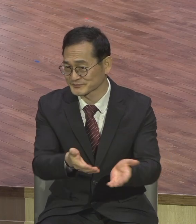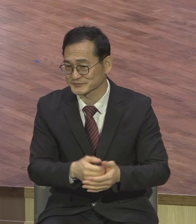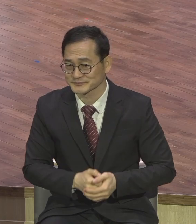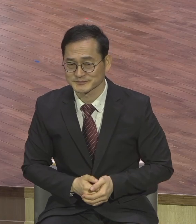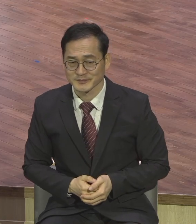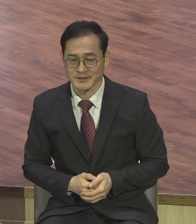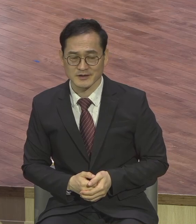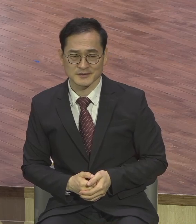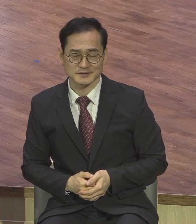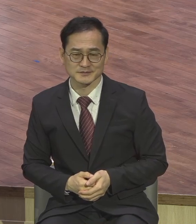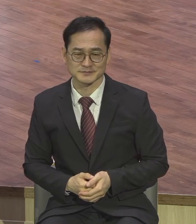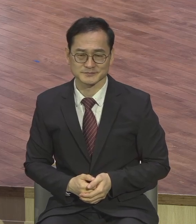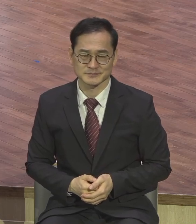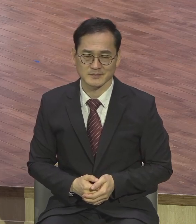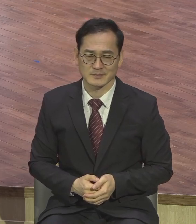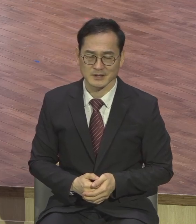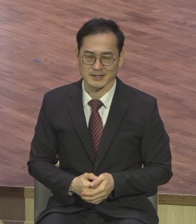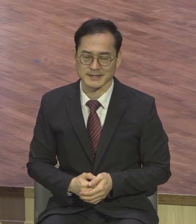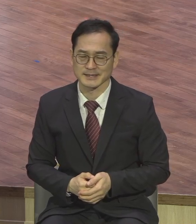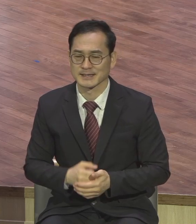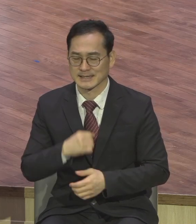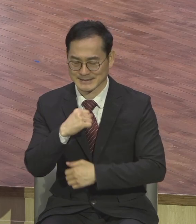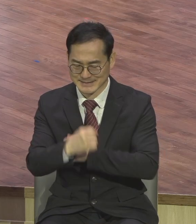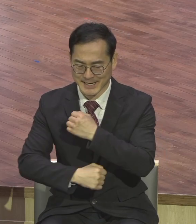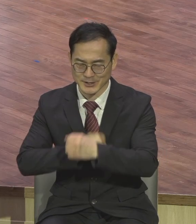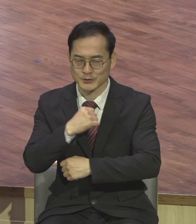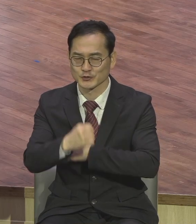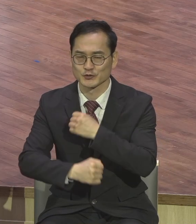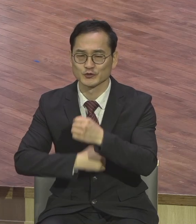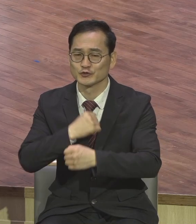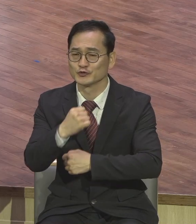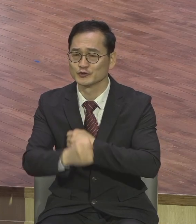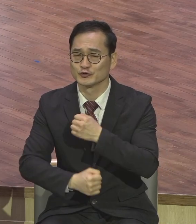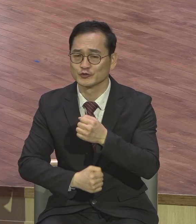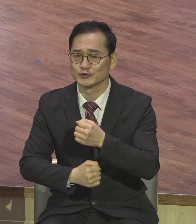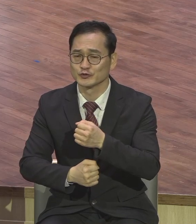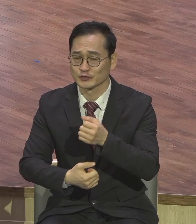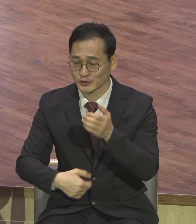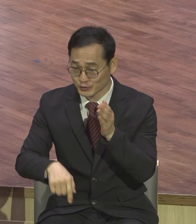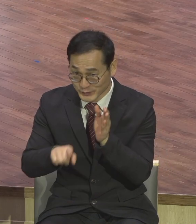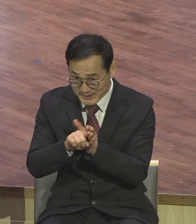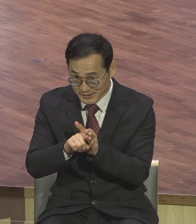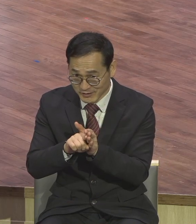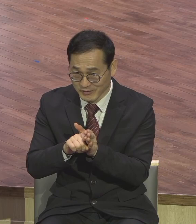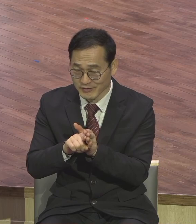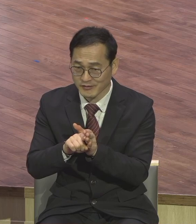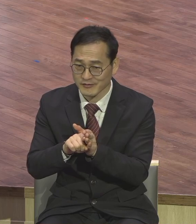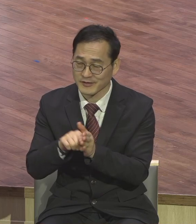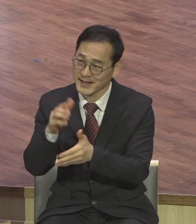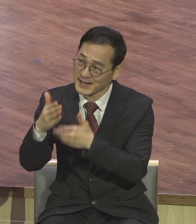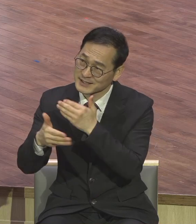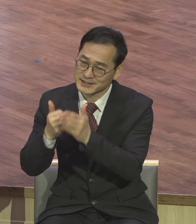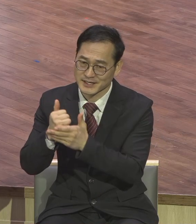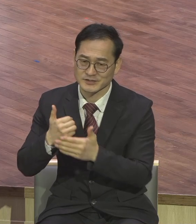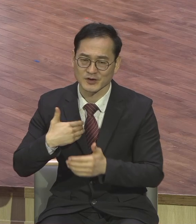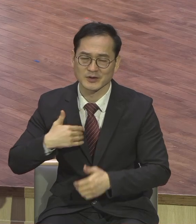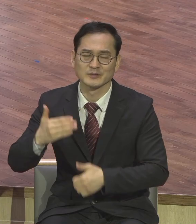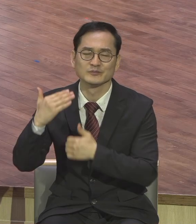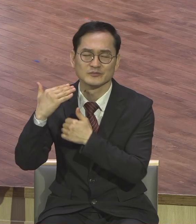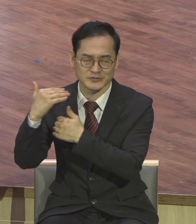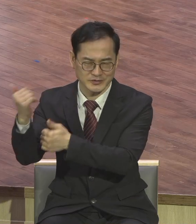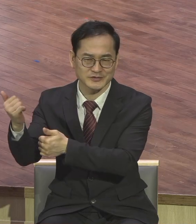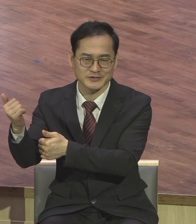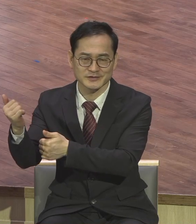무엇보다 우리가 자유를 위해서 부르심을 받은 존재라는 사실을 놓치지 말아야 돼. 영적인 자유를 누리고